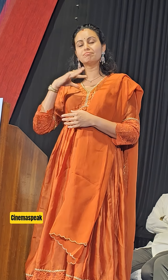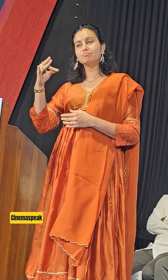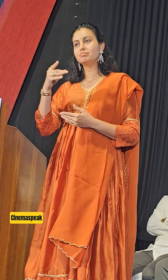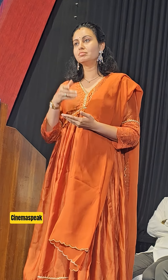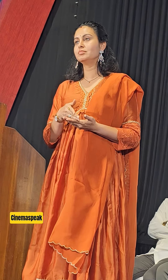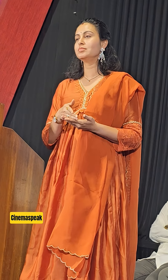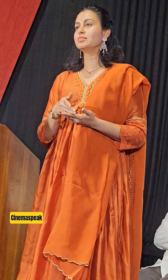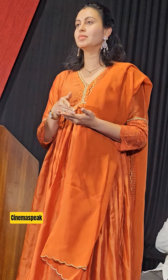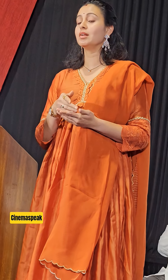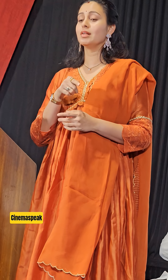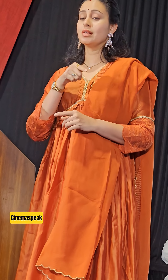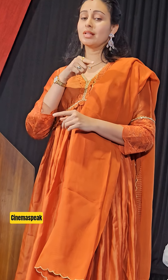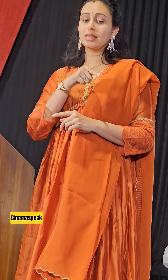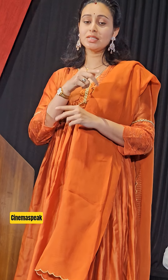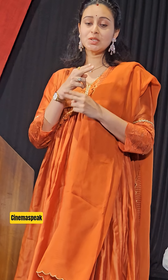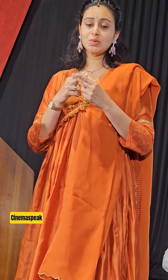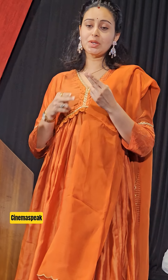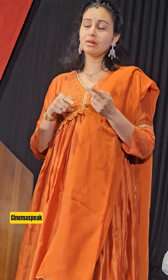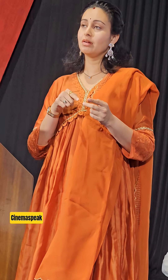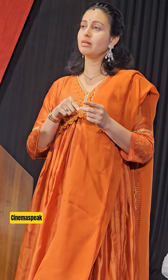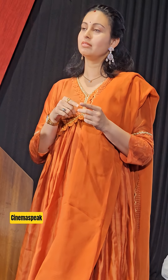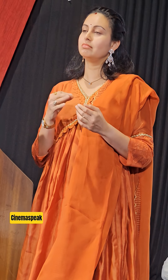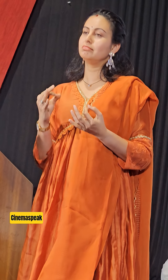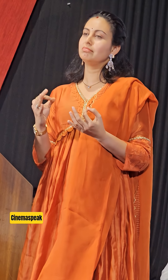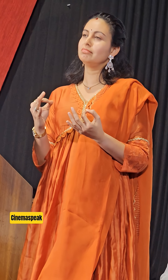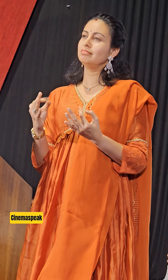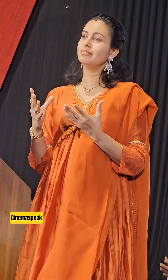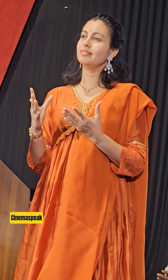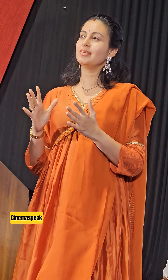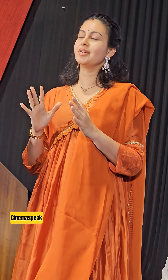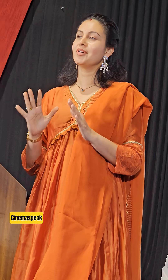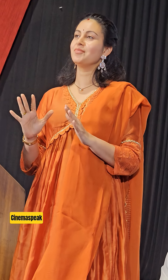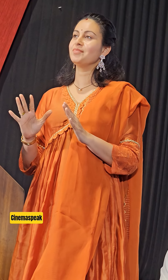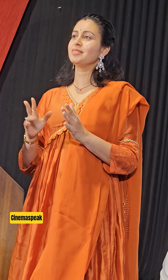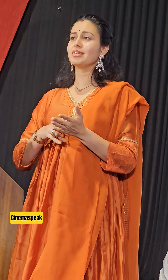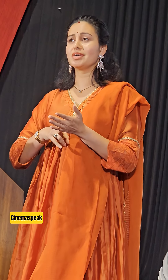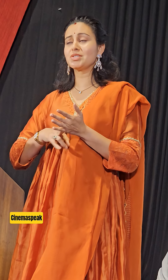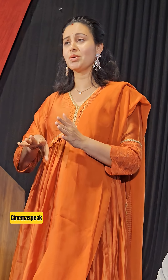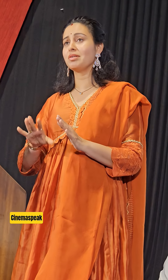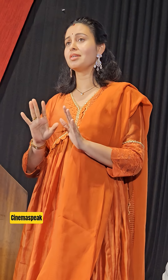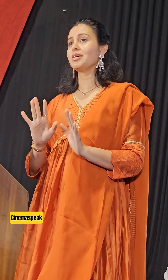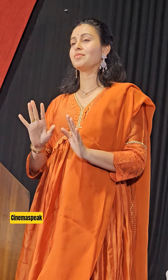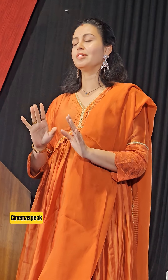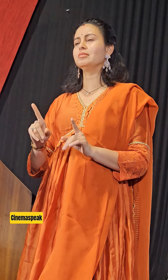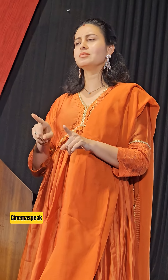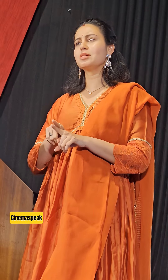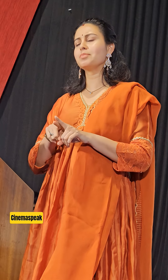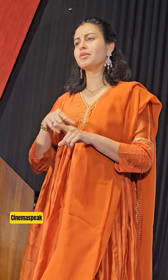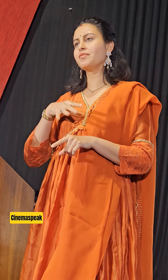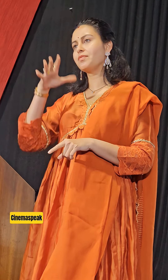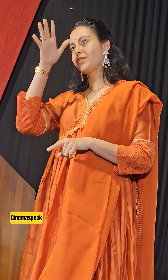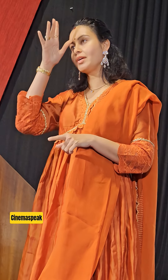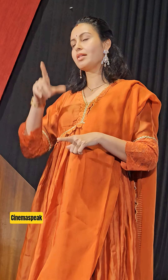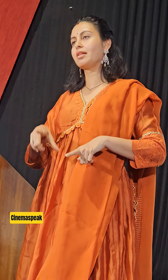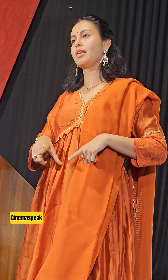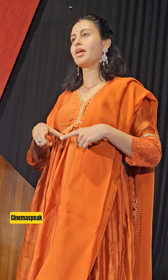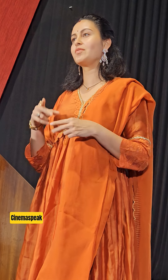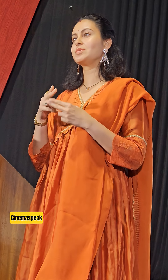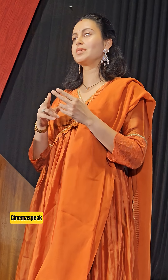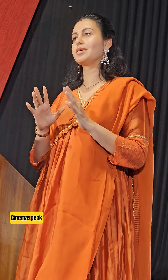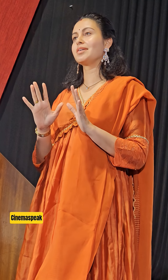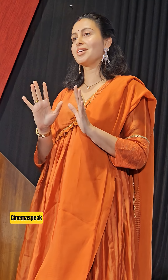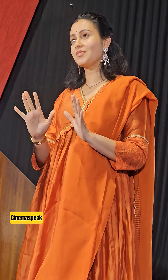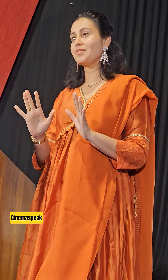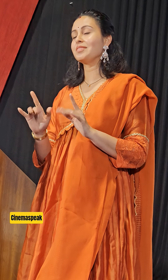ரொம்ப ரொம்ப மிக நன்றி ராம் சக்ரி சாருக்கு என்ன செலக்ட் பண்ணி இந்த ரோல் கொடுத்தாங்க. இது ரொம்ப